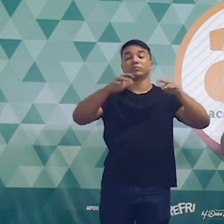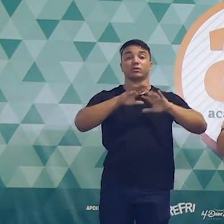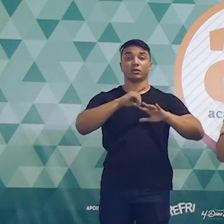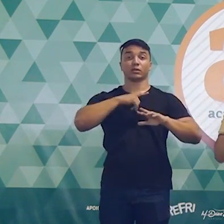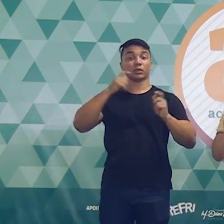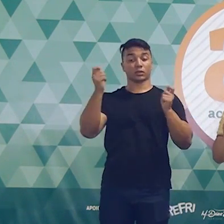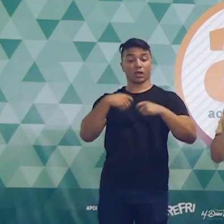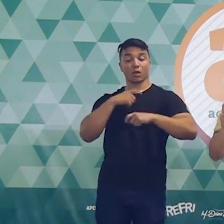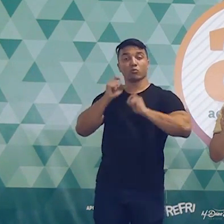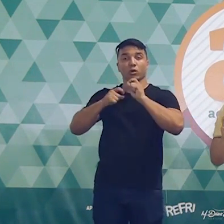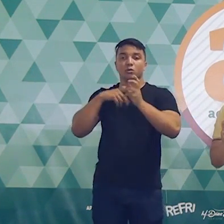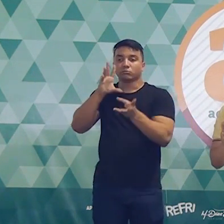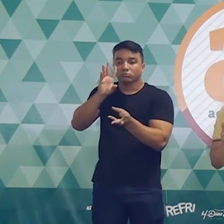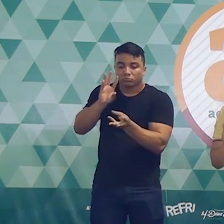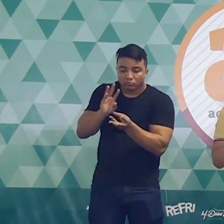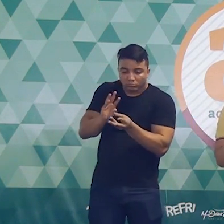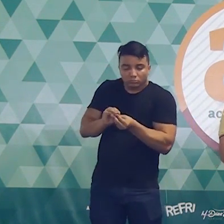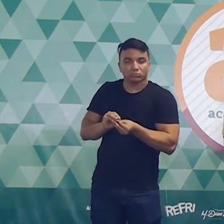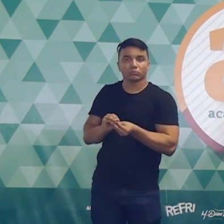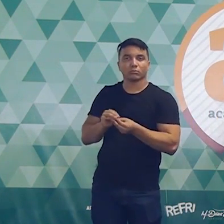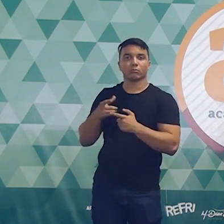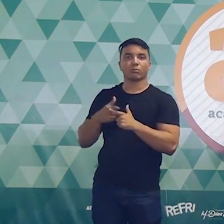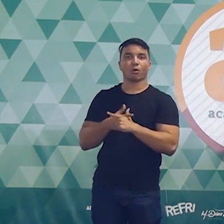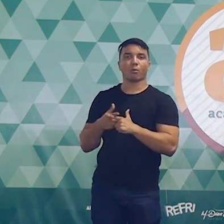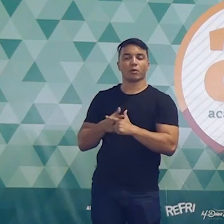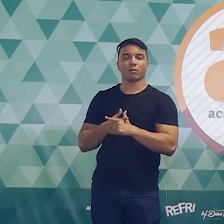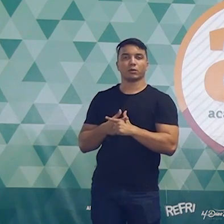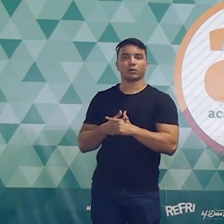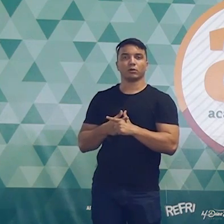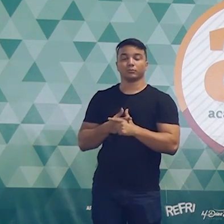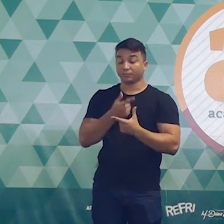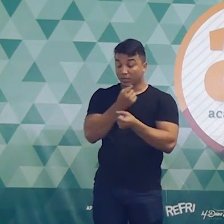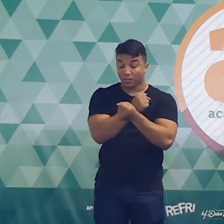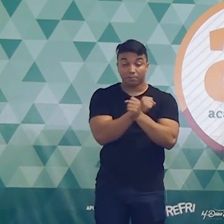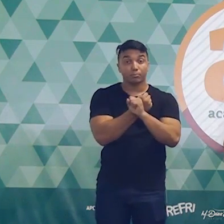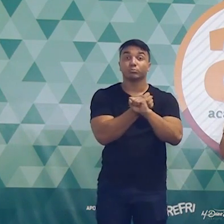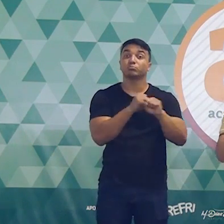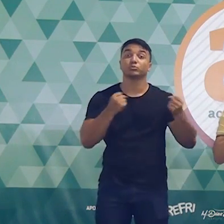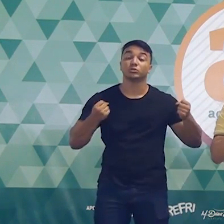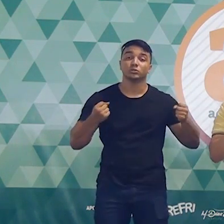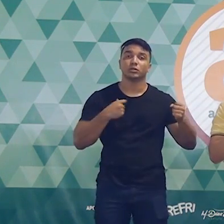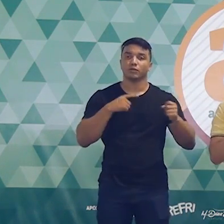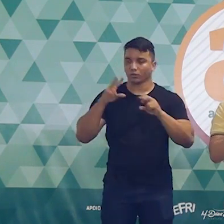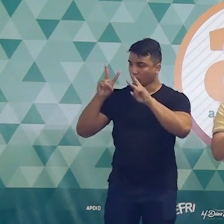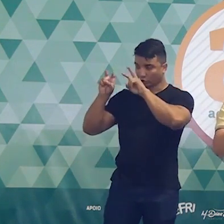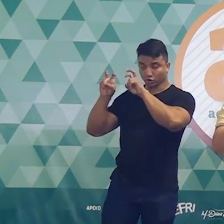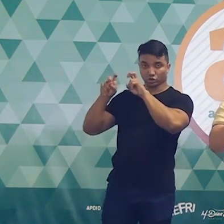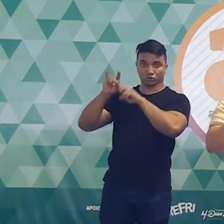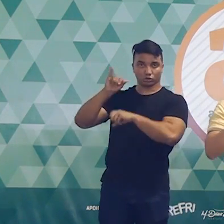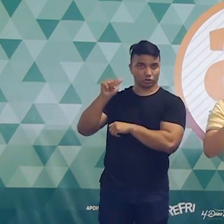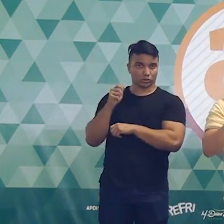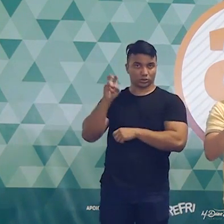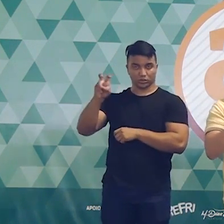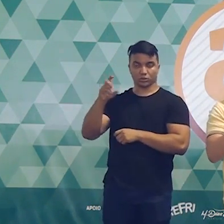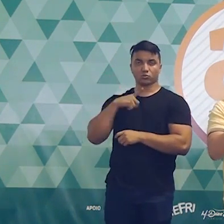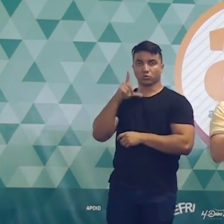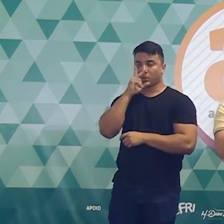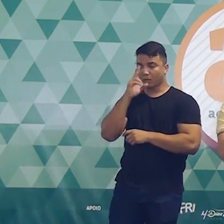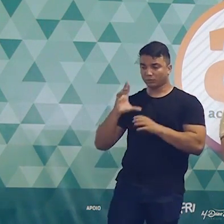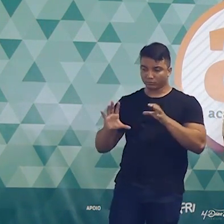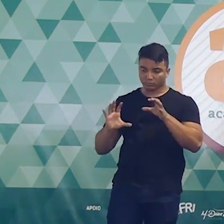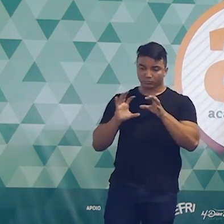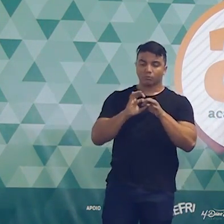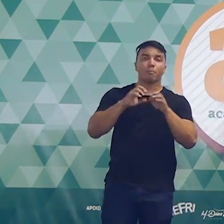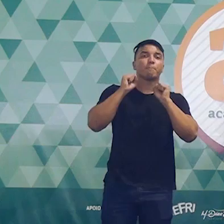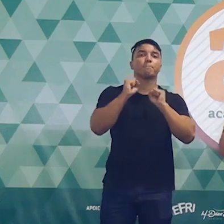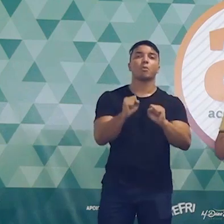poderia minimizar a ocorrência desse problema. Gente, é impossível que um tema esteja lá no dia 5 sem dar chance